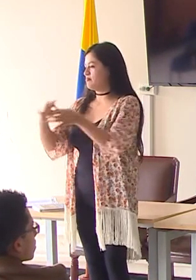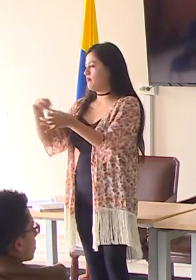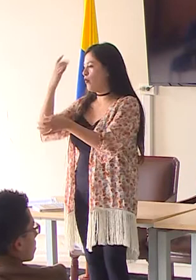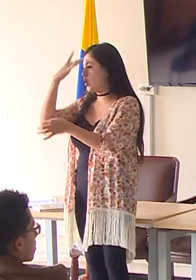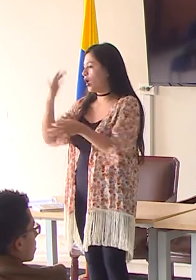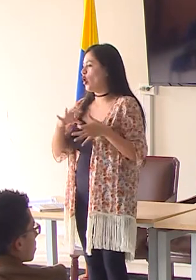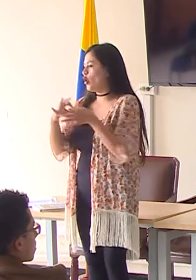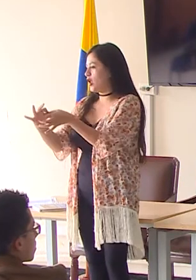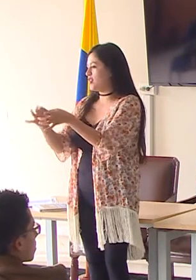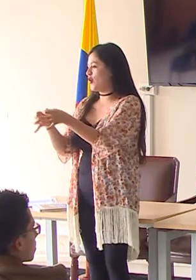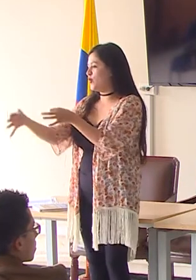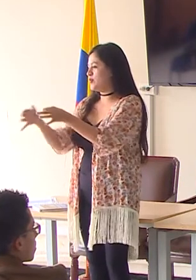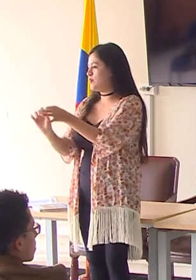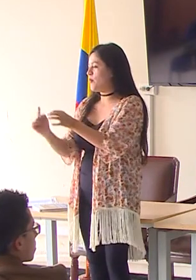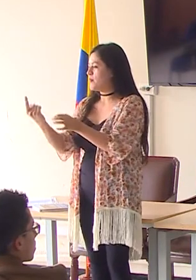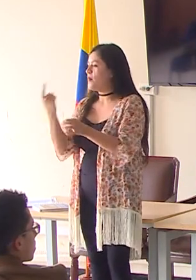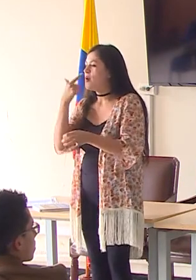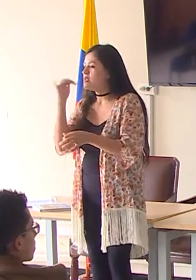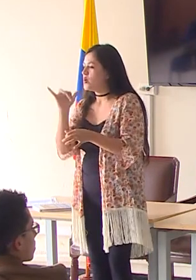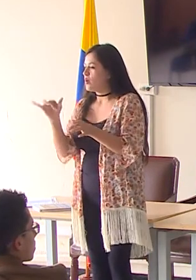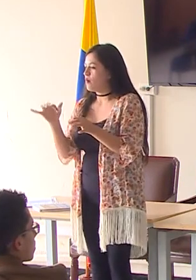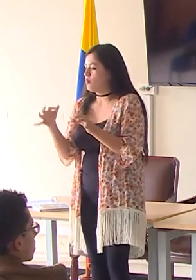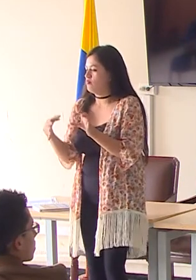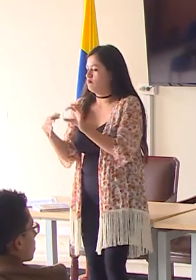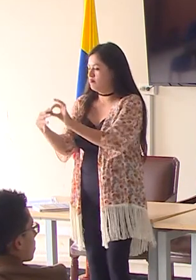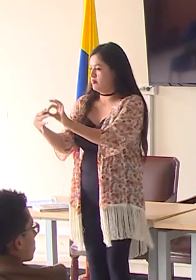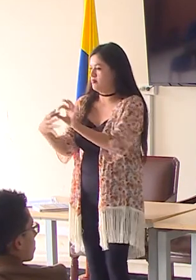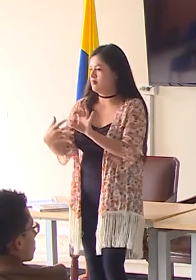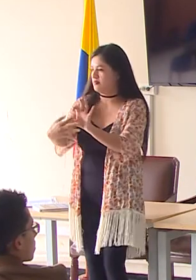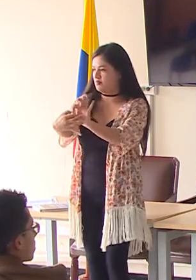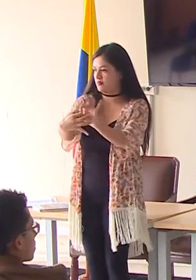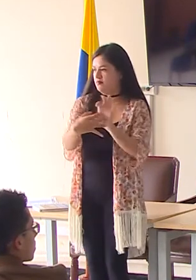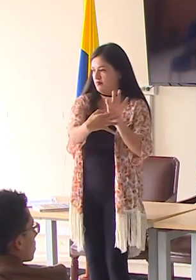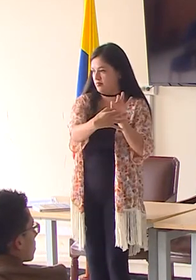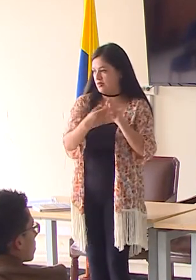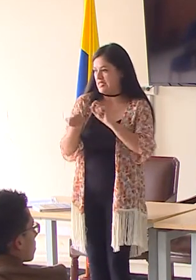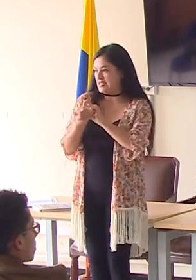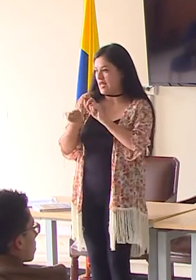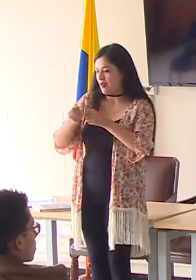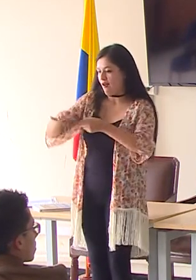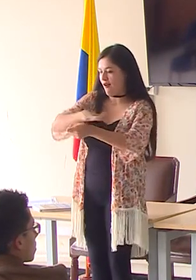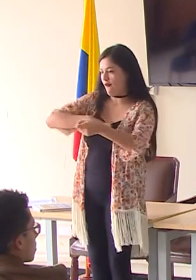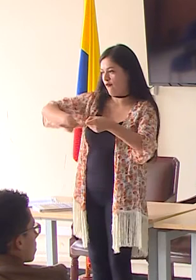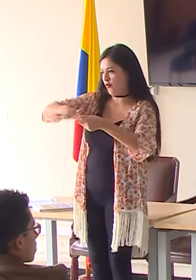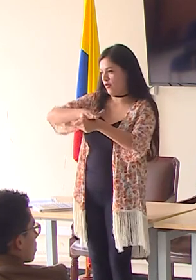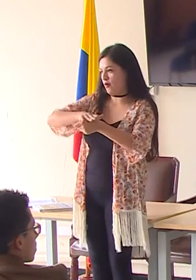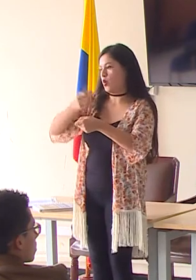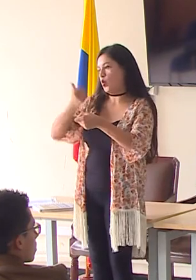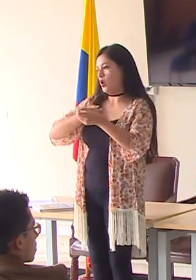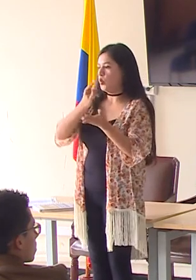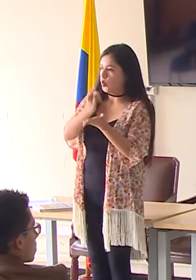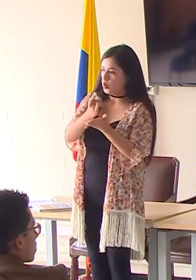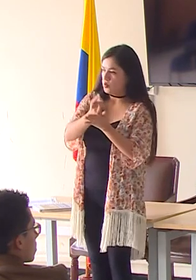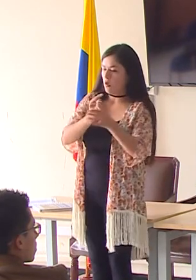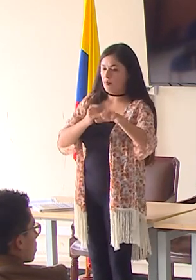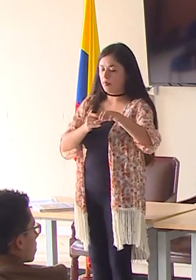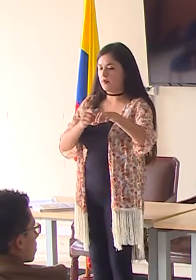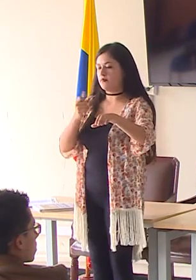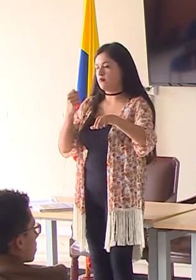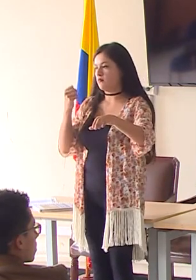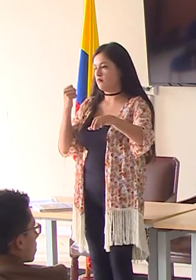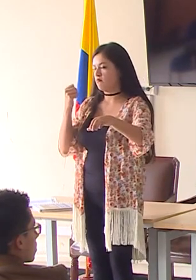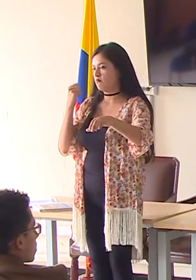municipios este primer anillo de municipios que están estaban en torno a bogotá que eran los que les comentaba no sume su